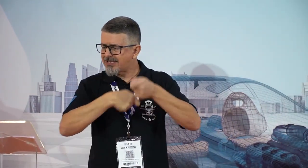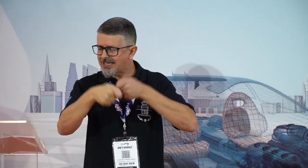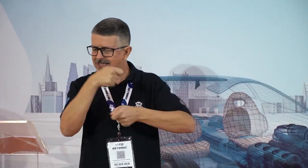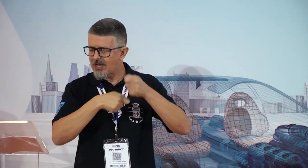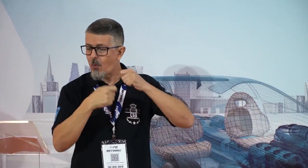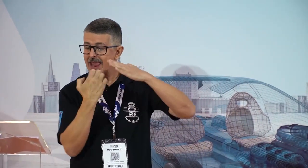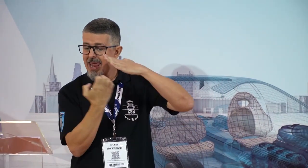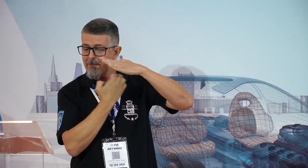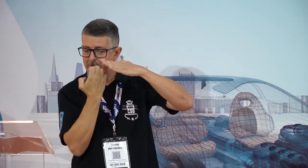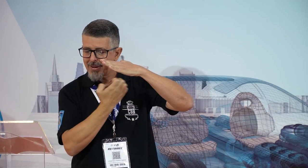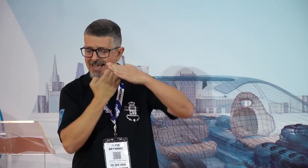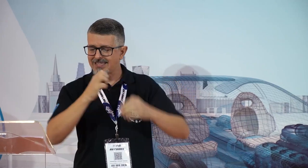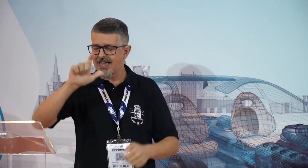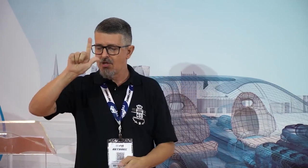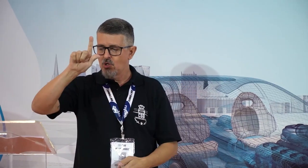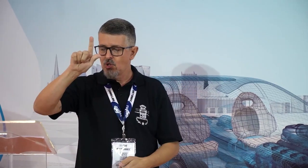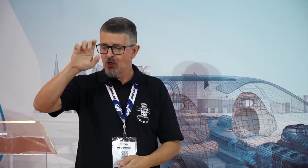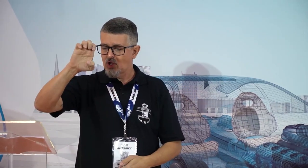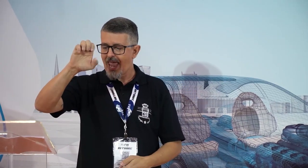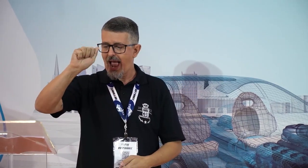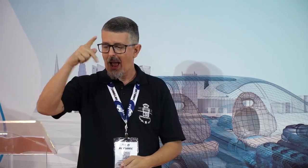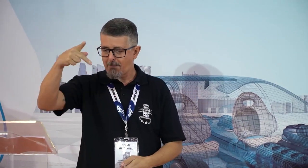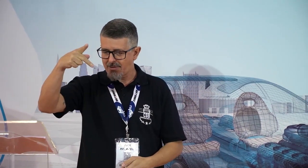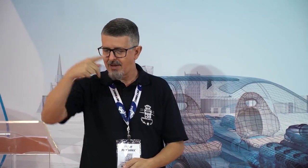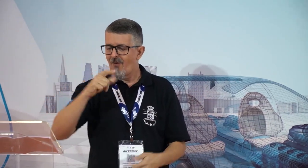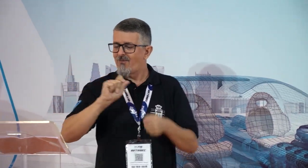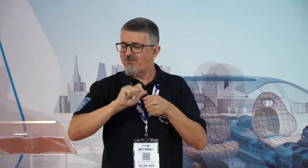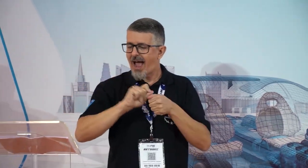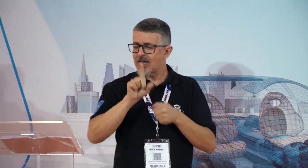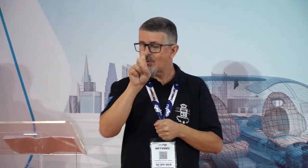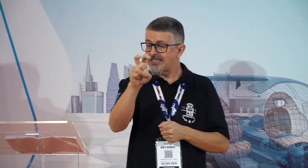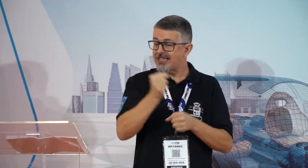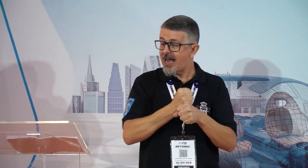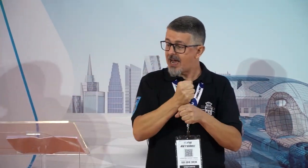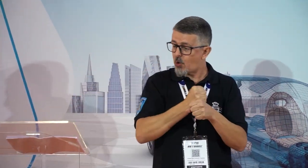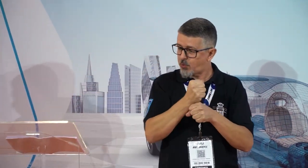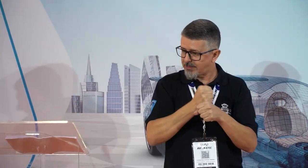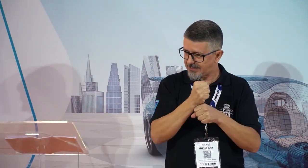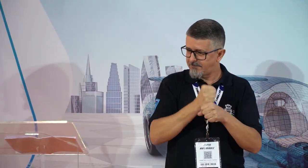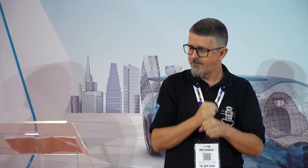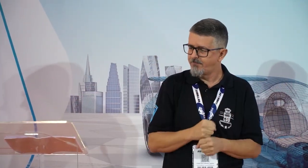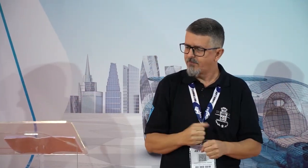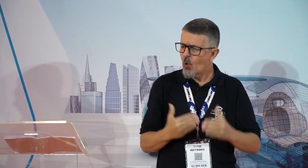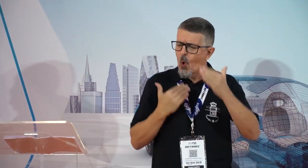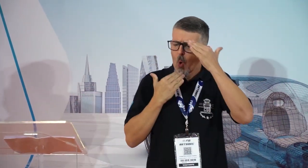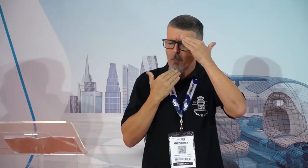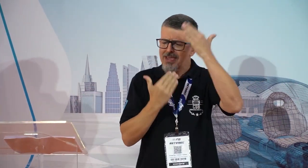E eu trabalho na administração da empresa GEAP. Já faz 15 anos.